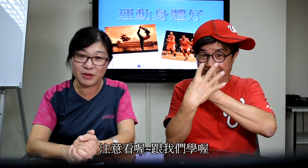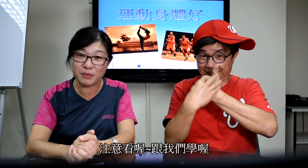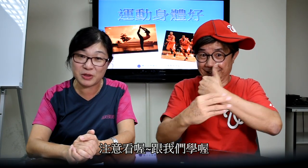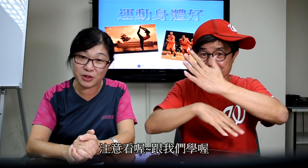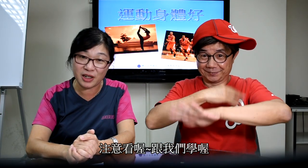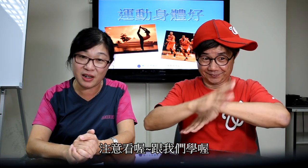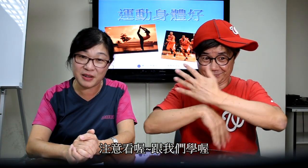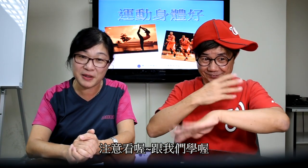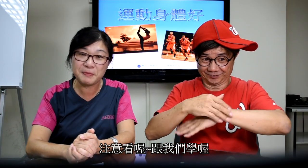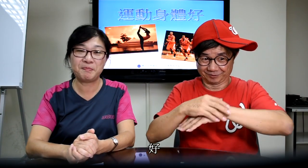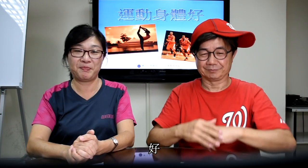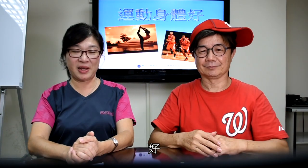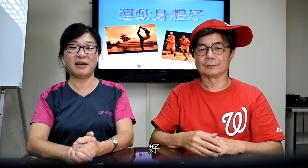我们学哦。好，